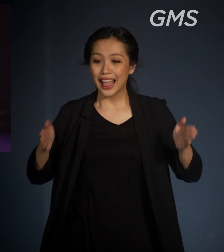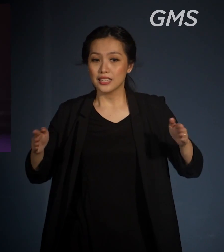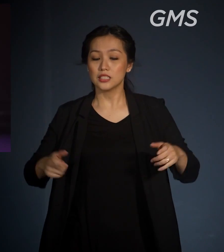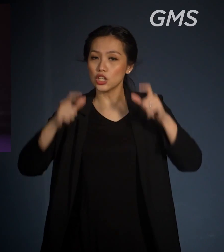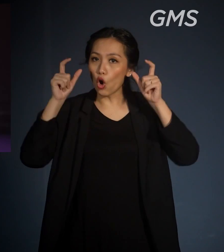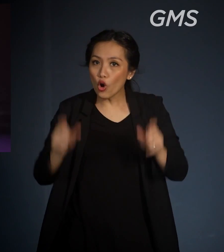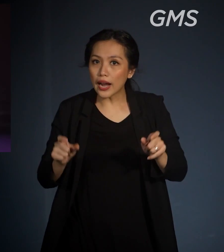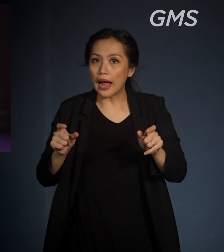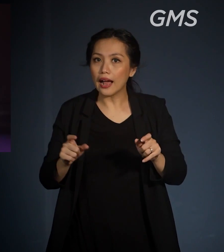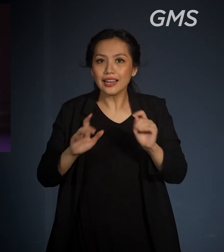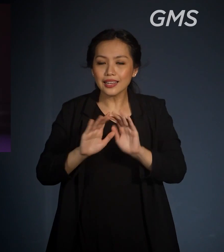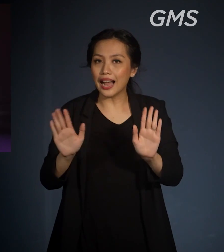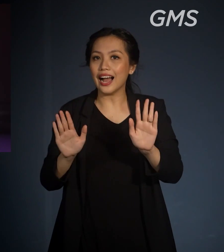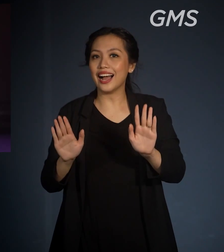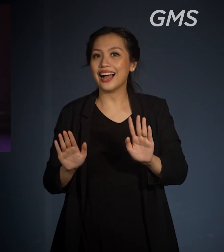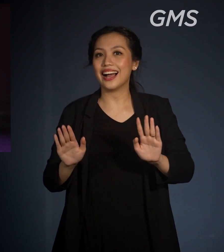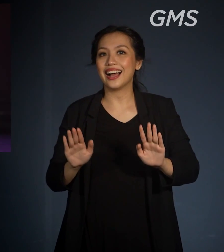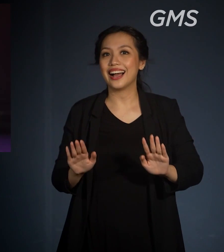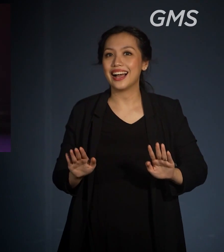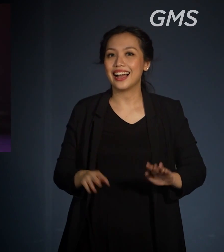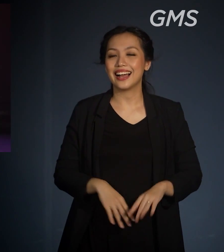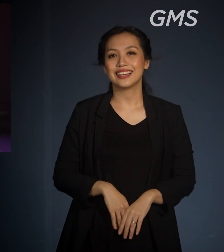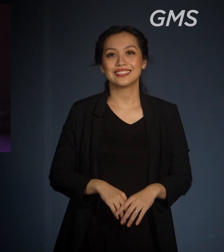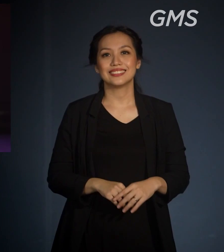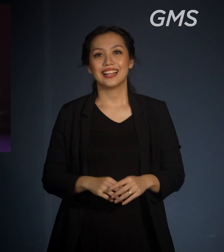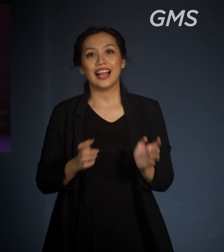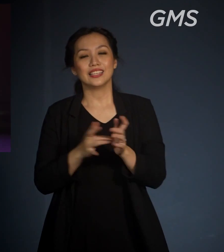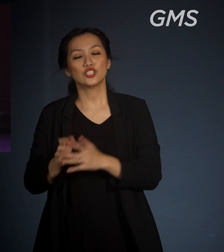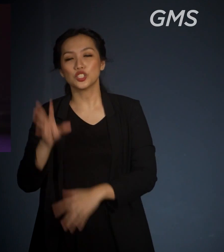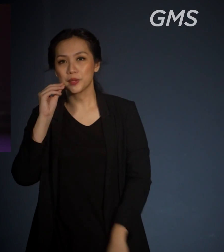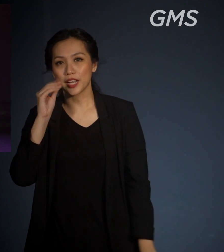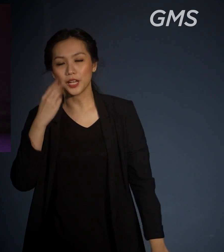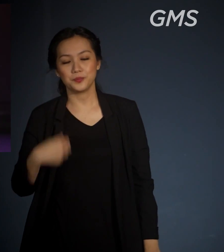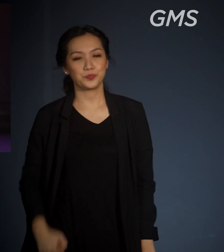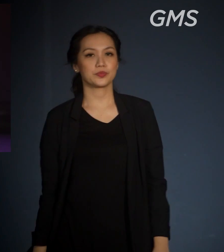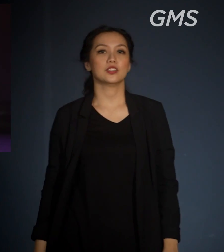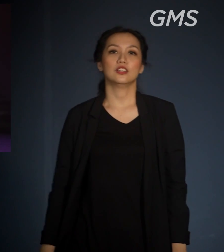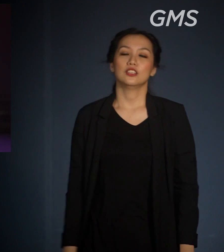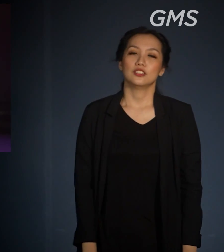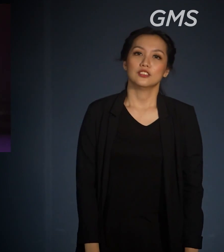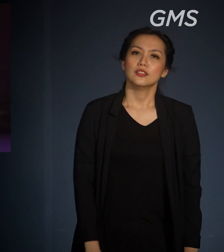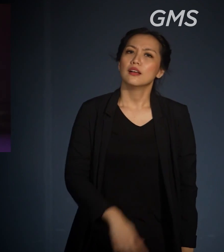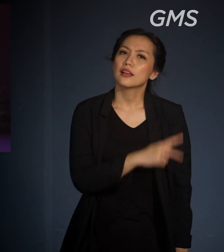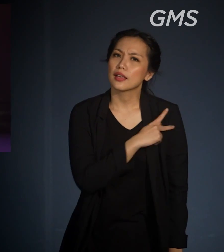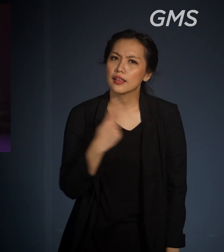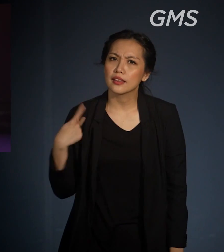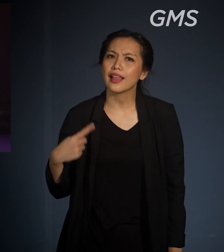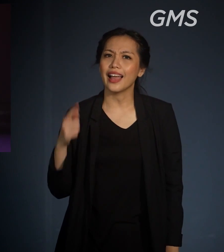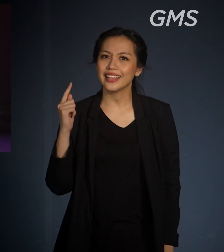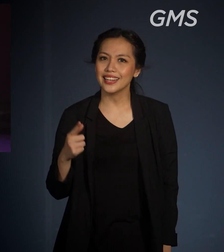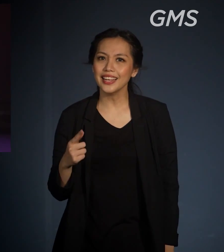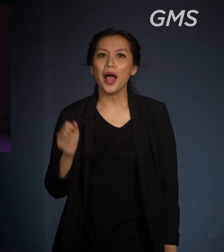Saudara. Yesus ngomong sama murid-muridnya, sama kita semua, bahwa kita ini bisa